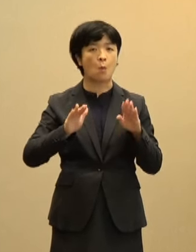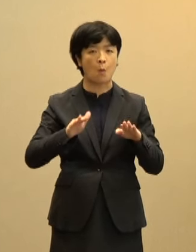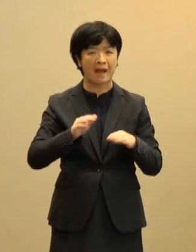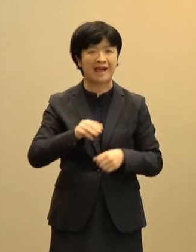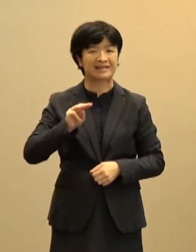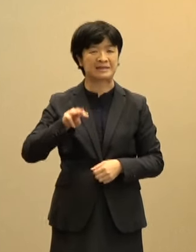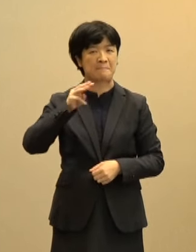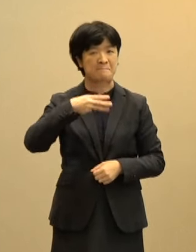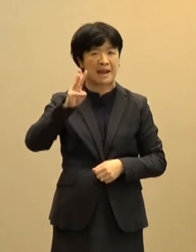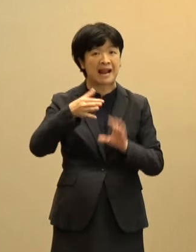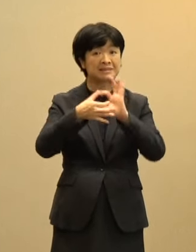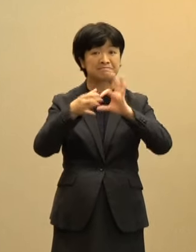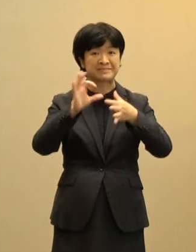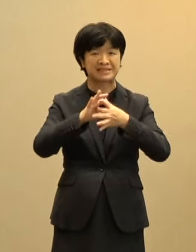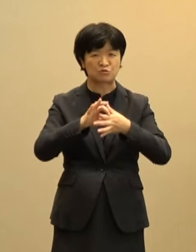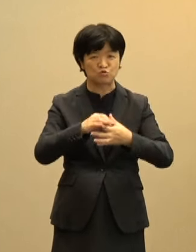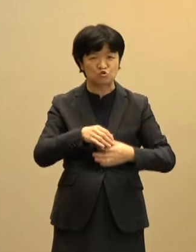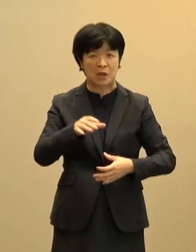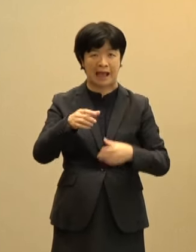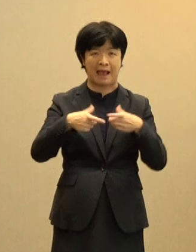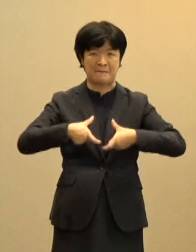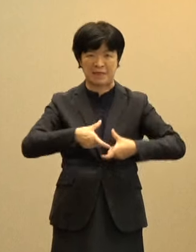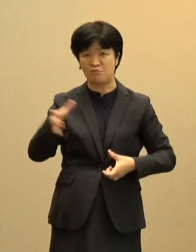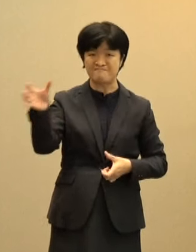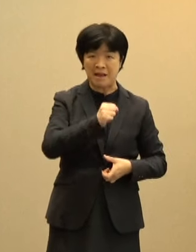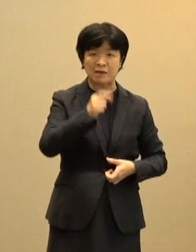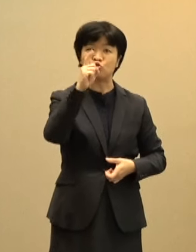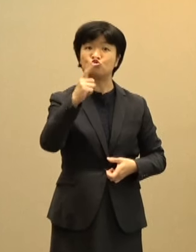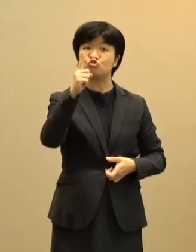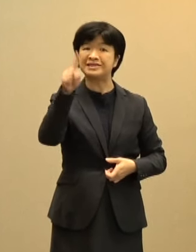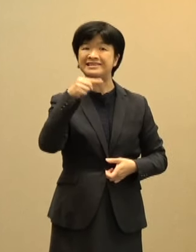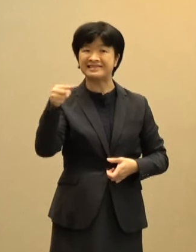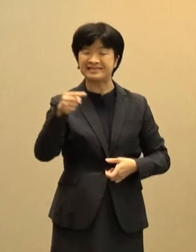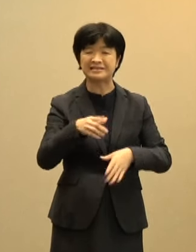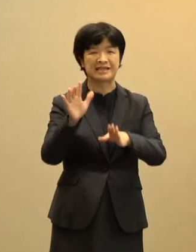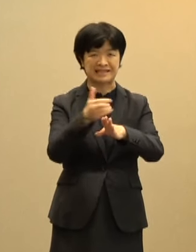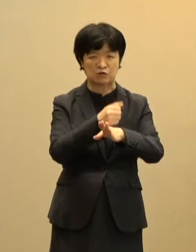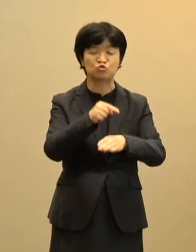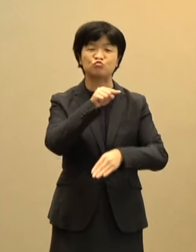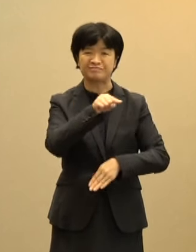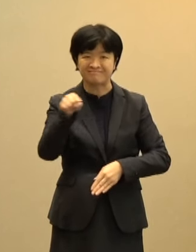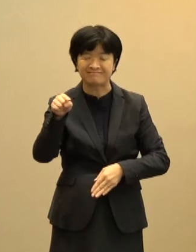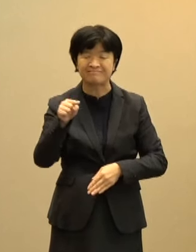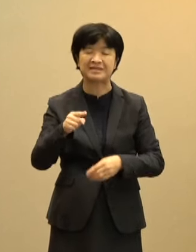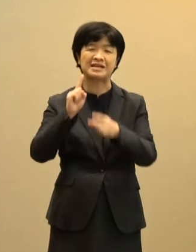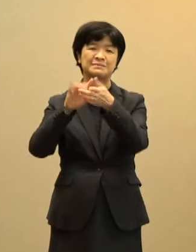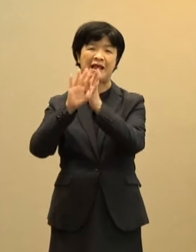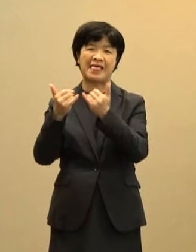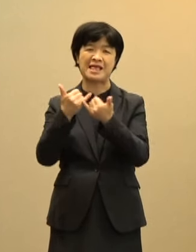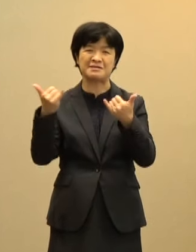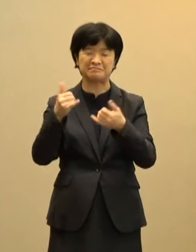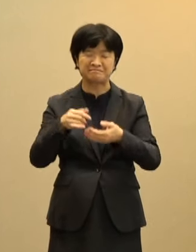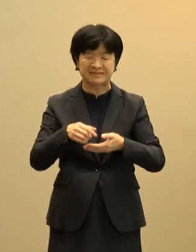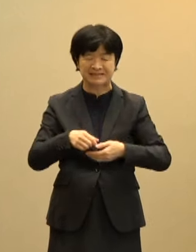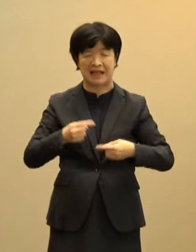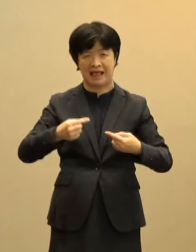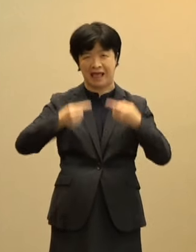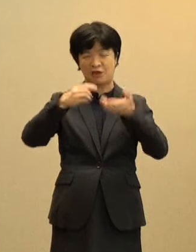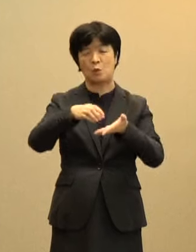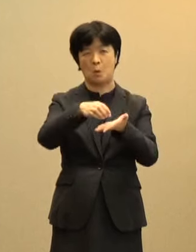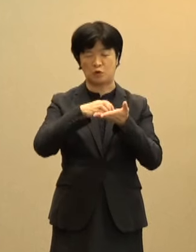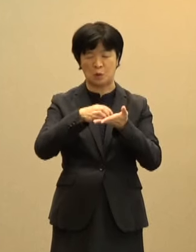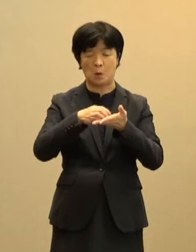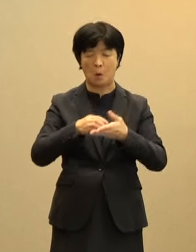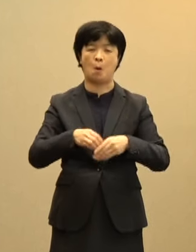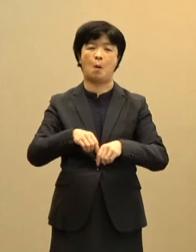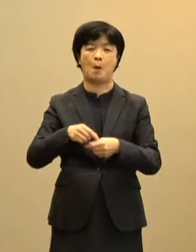パラリンピックでメダルを獲得された11名の選手の皆様にも県民栄誉賞、知事特別賞、知事賞をお送りす